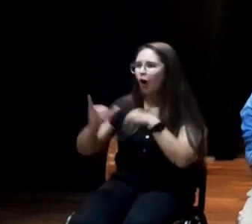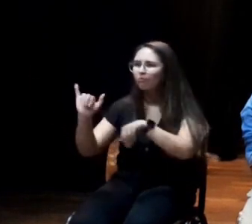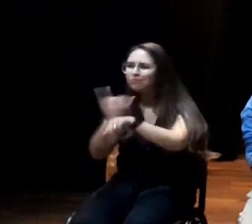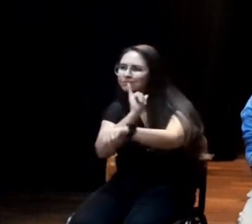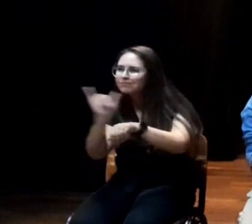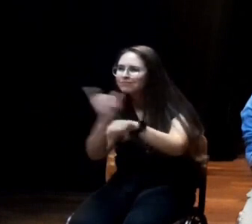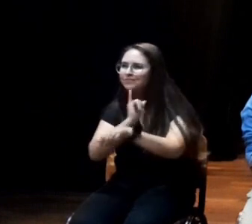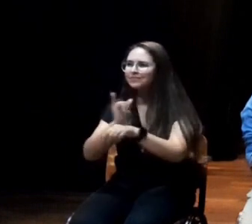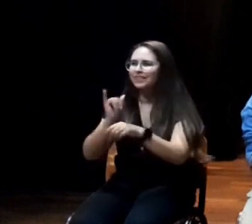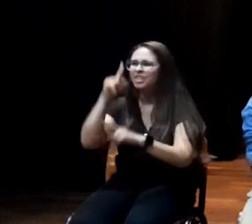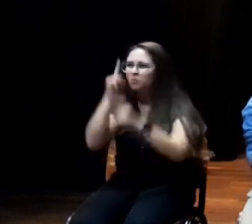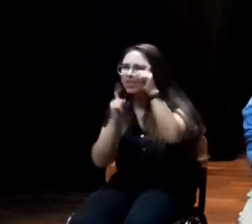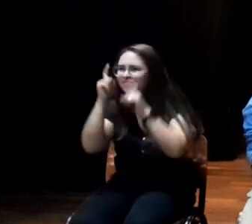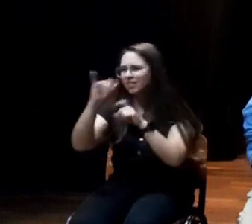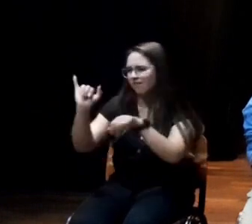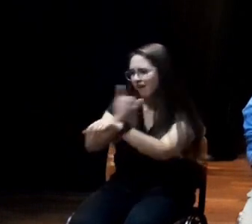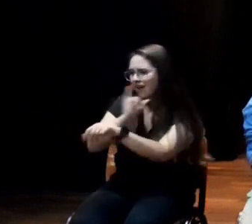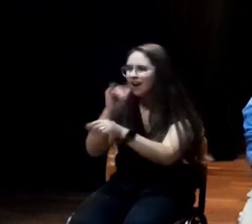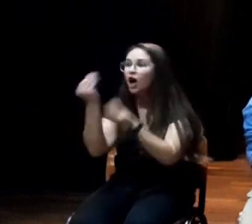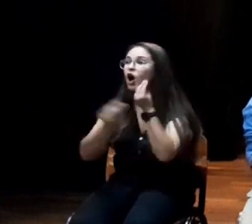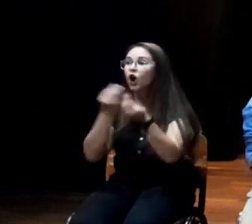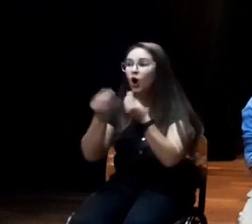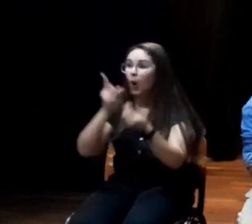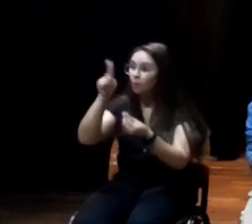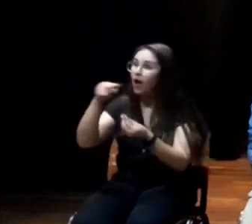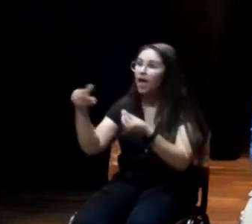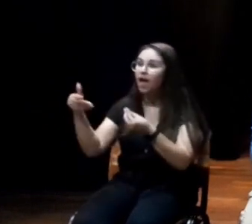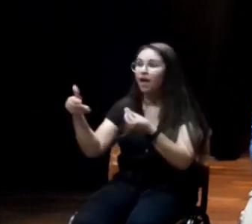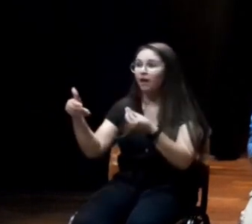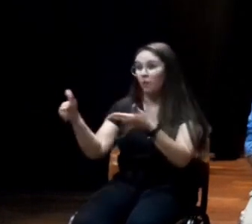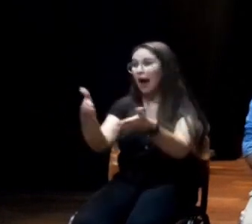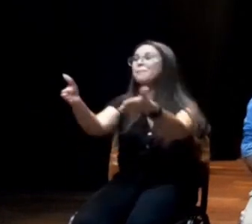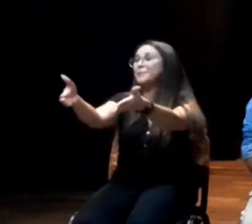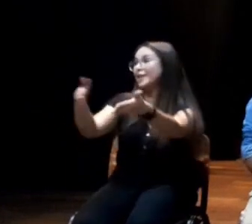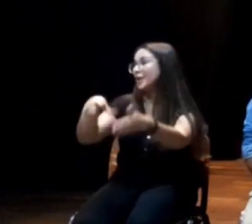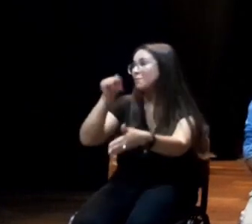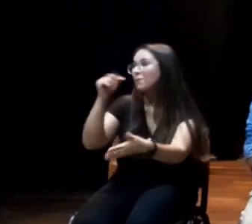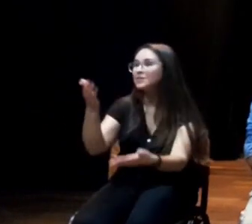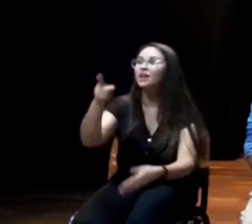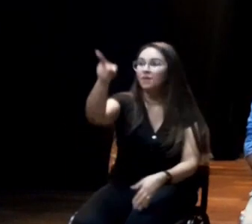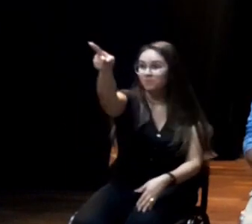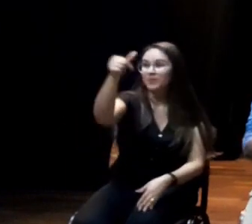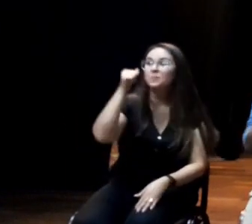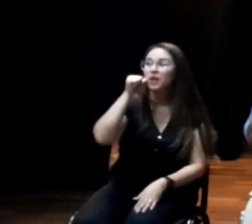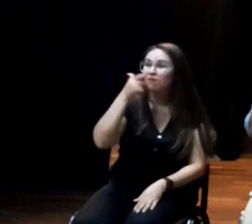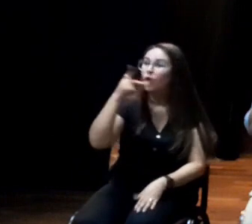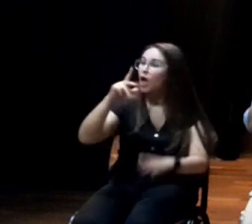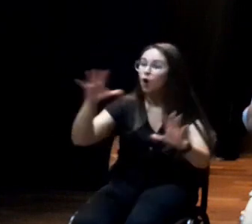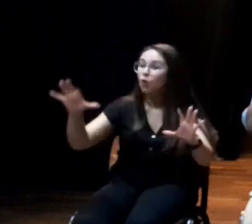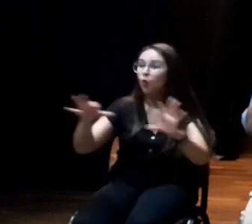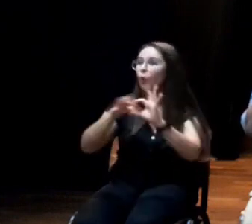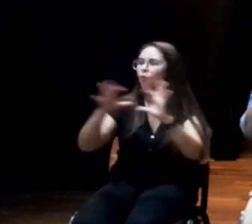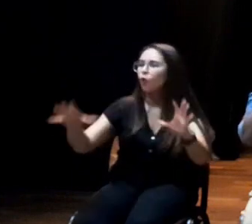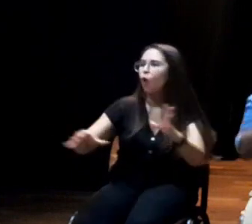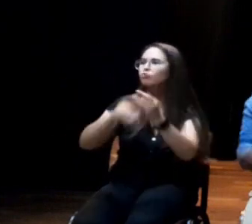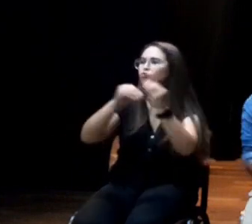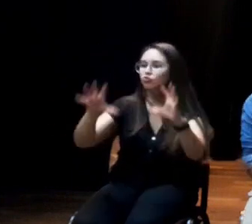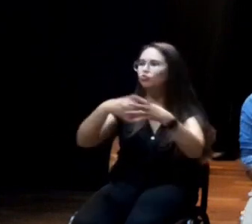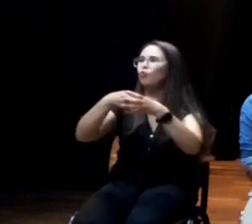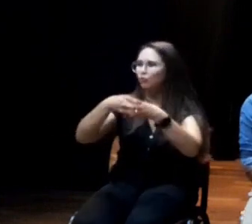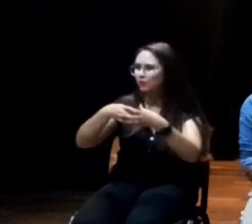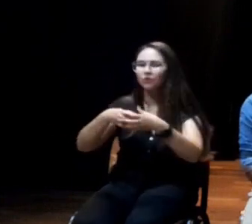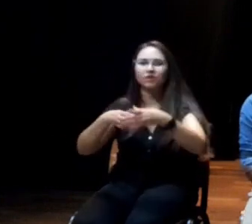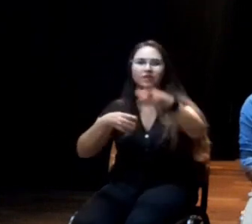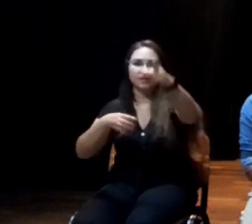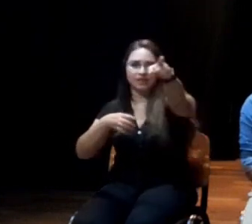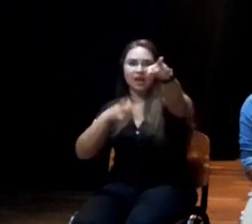nossos recursos expressivos, né? Acho que pode ser um caminho possível. Isso, exatamente. Só fazendo um complemento,